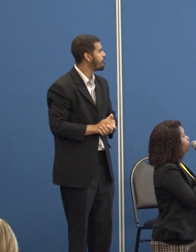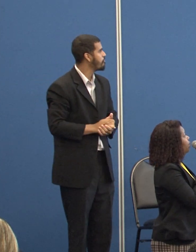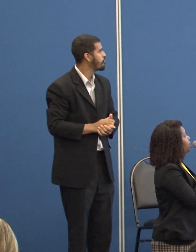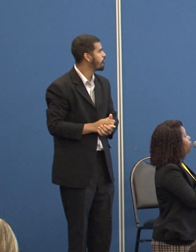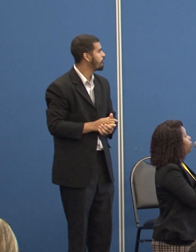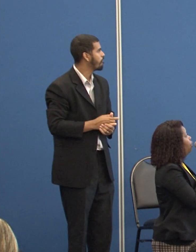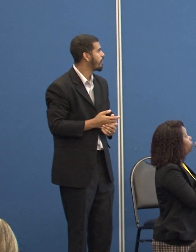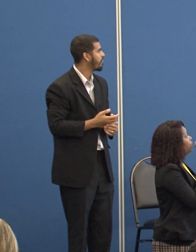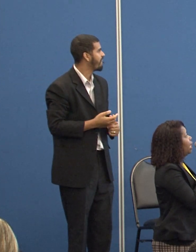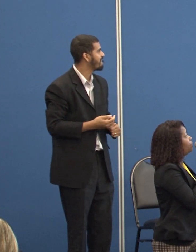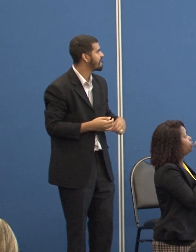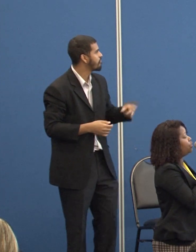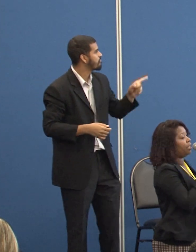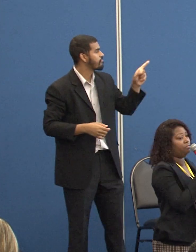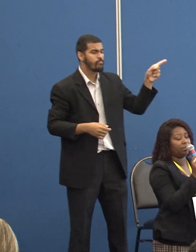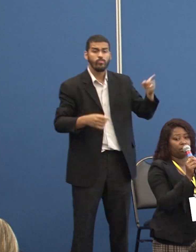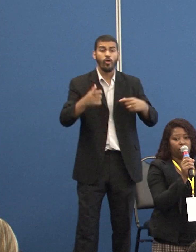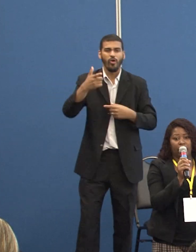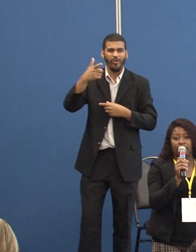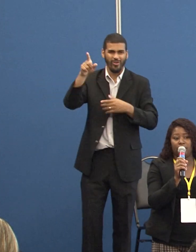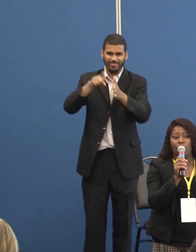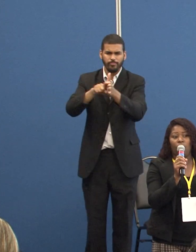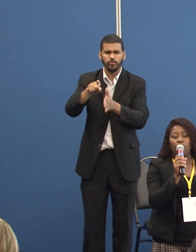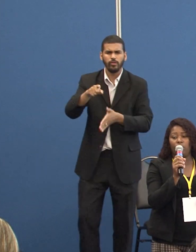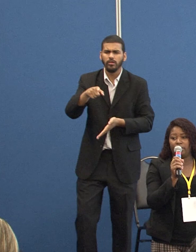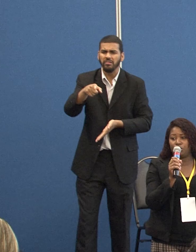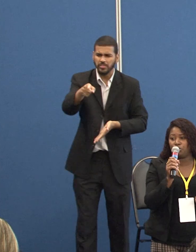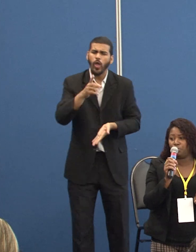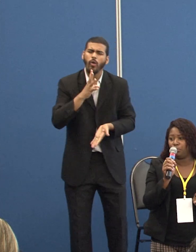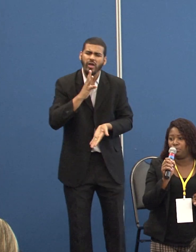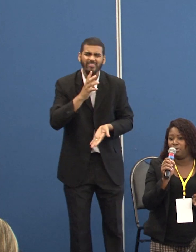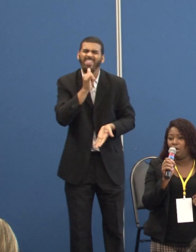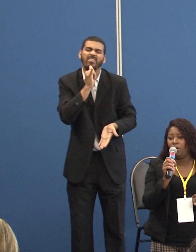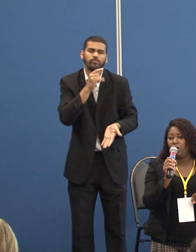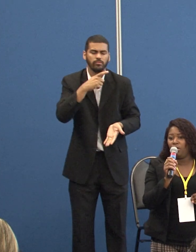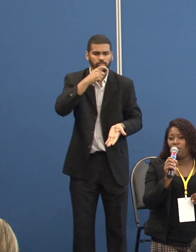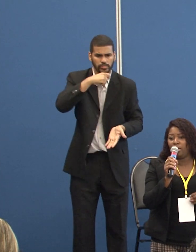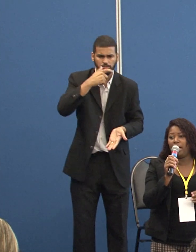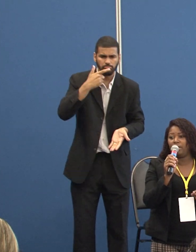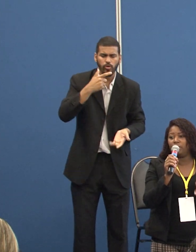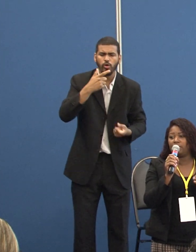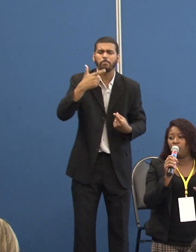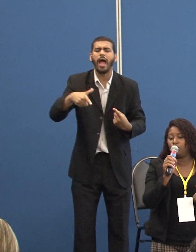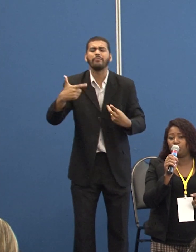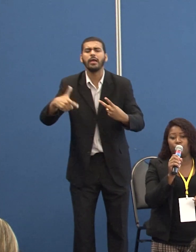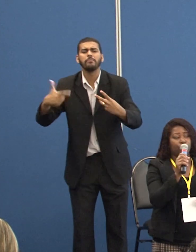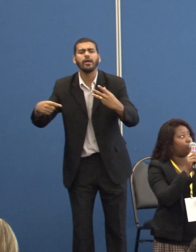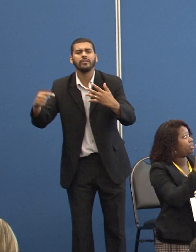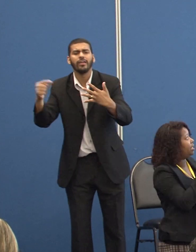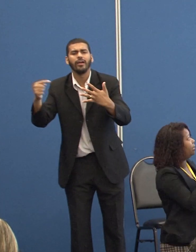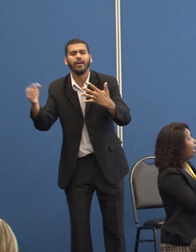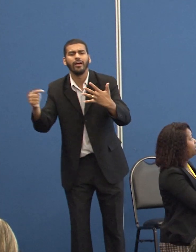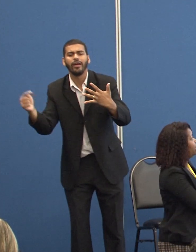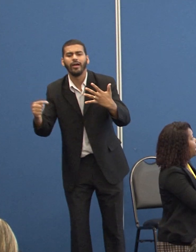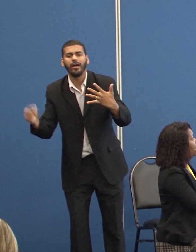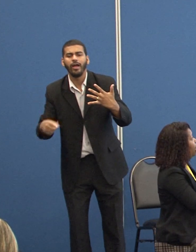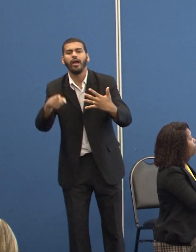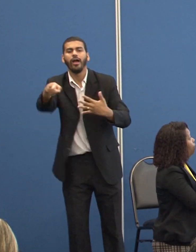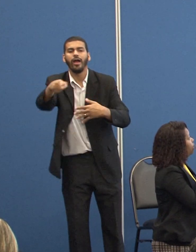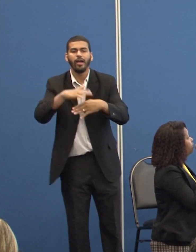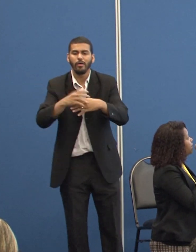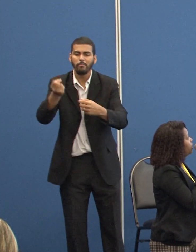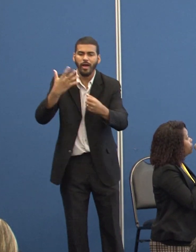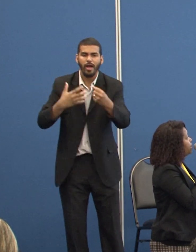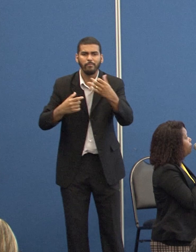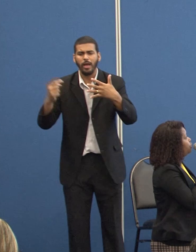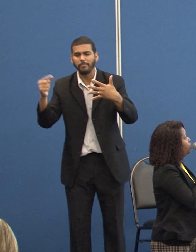Outra situação, que outros hábitos de higiene você conhece? Olha o contexto de mundo. Olha a noção de sociedade, né? O